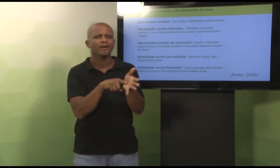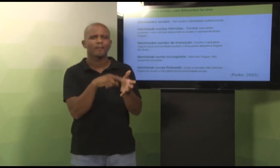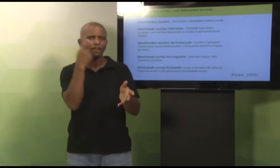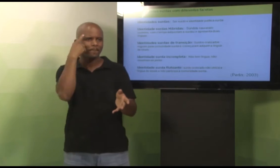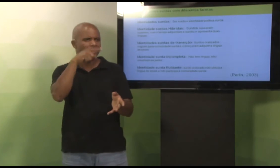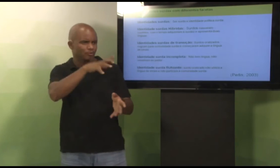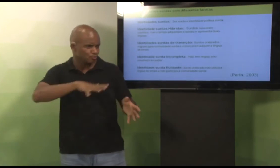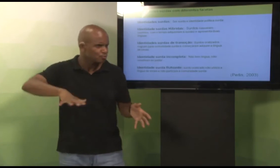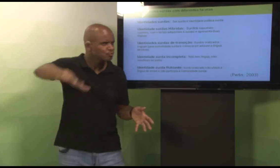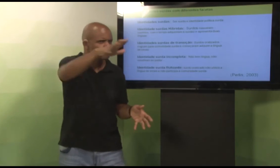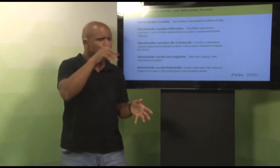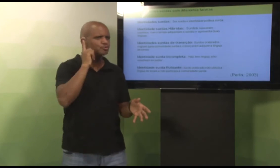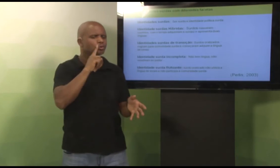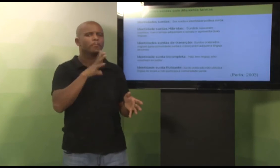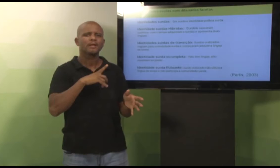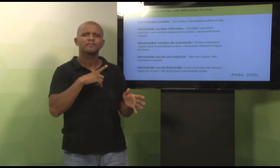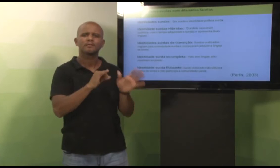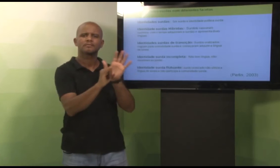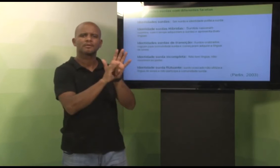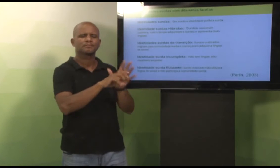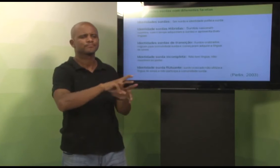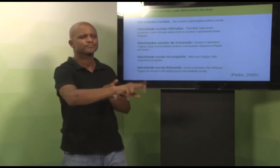de sinais, o que acarreta vários prejuízos.